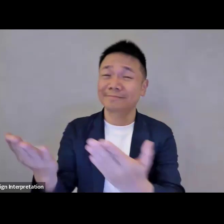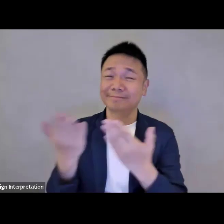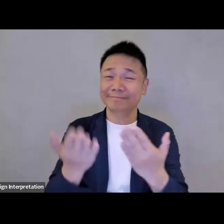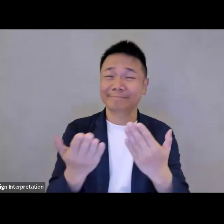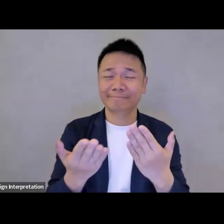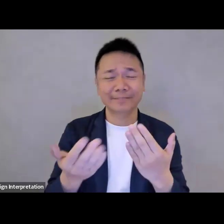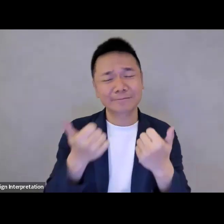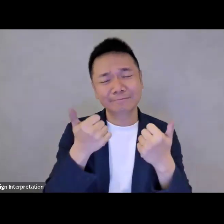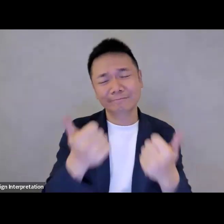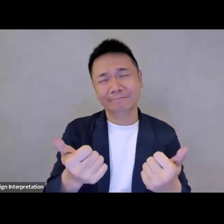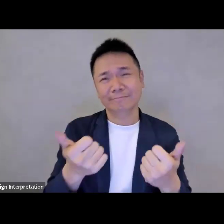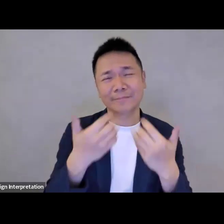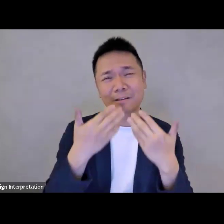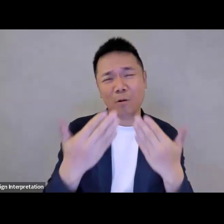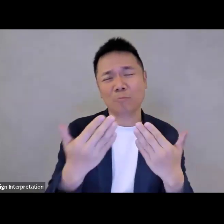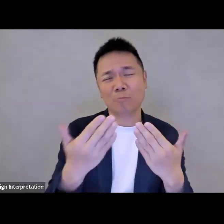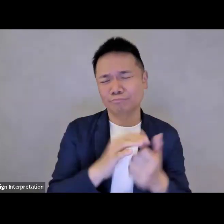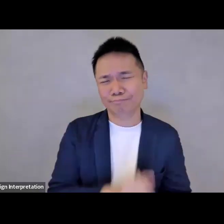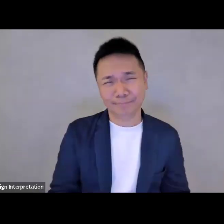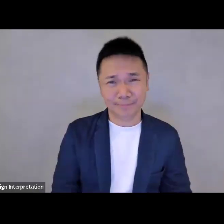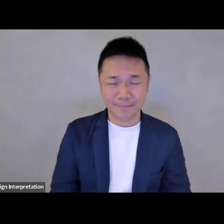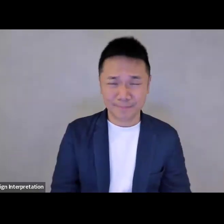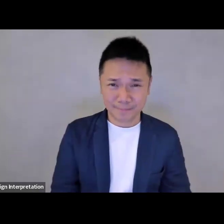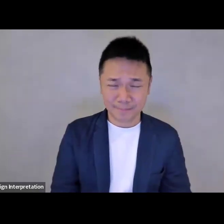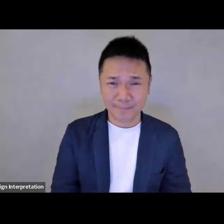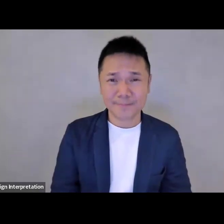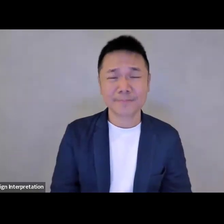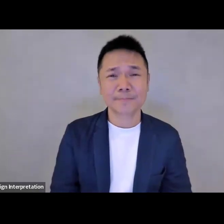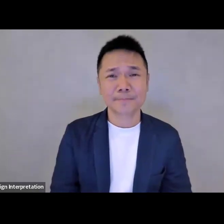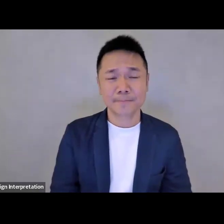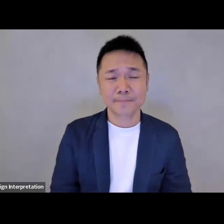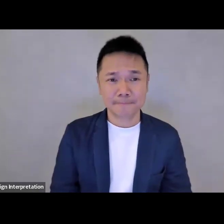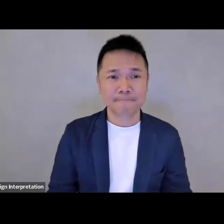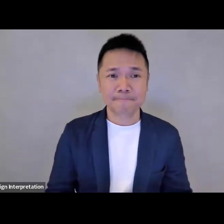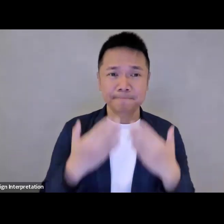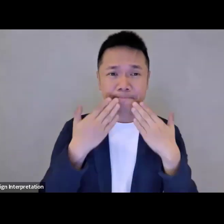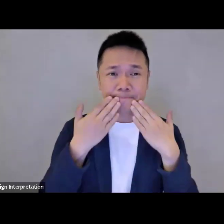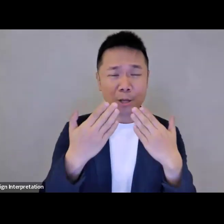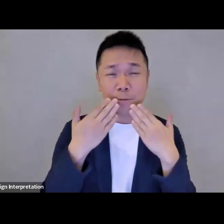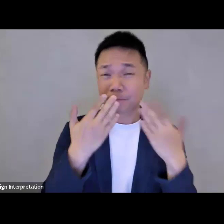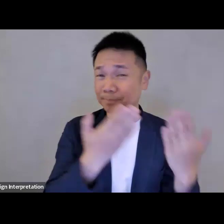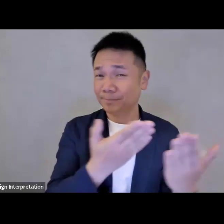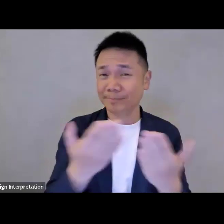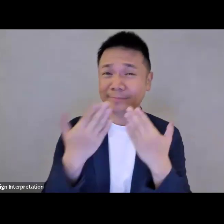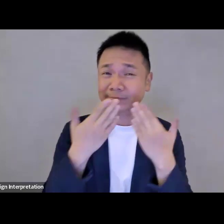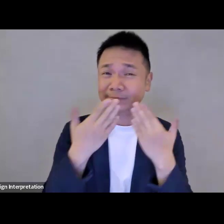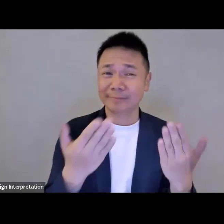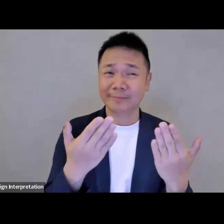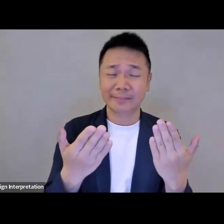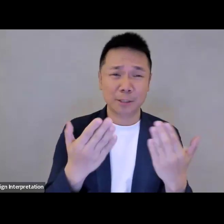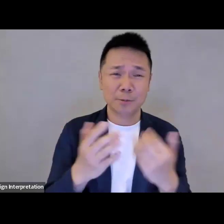我会带着他的这些怀念，感谢大家。